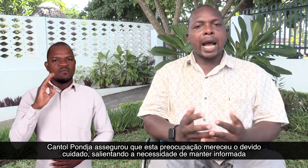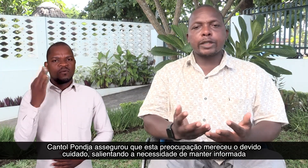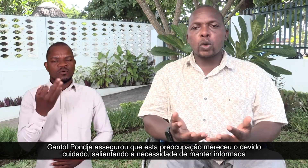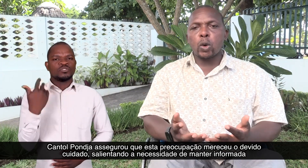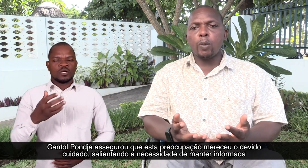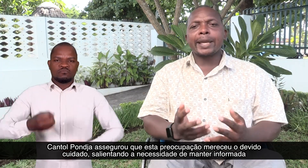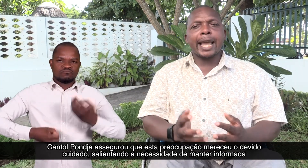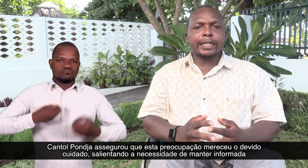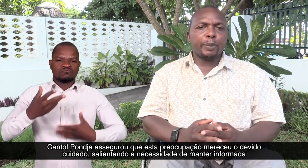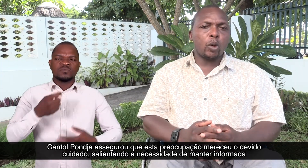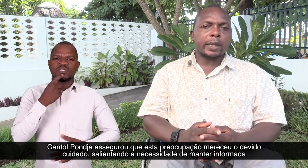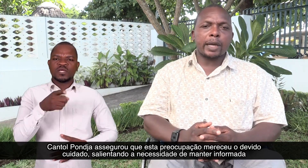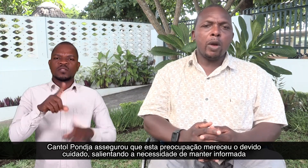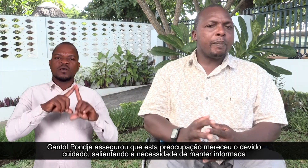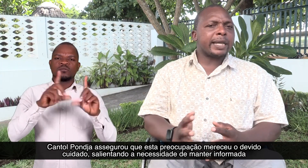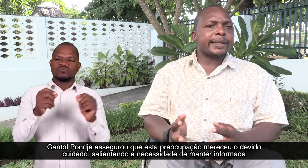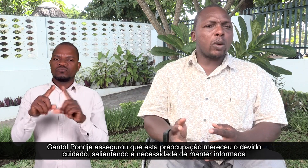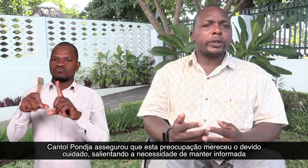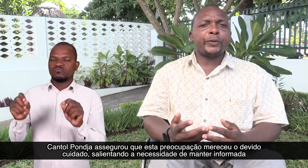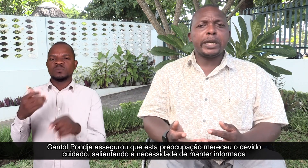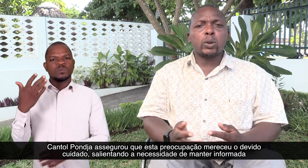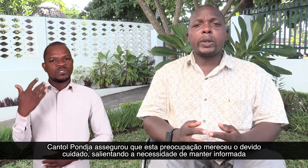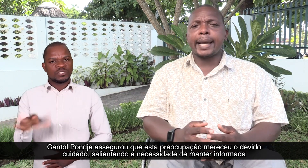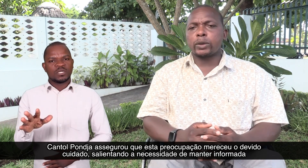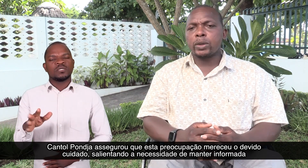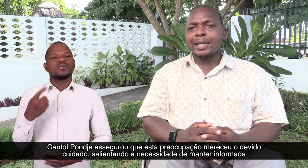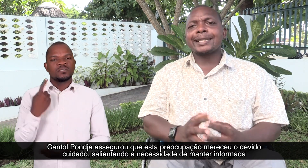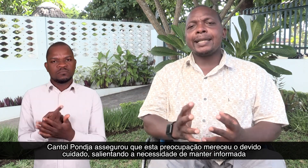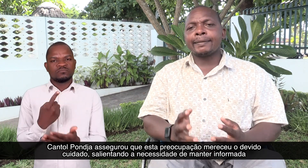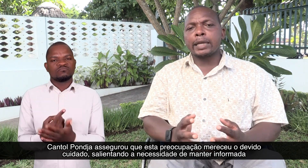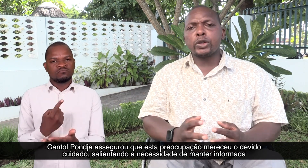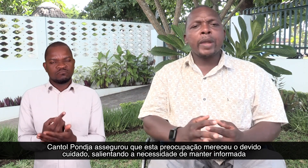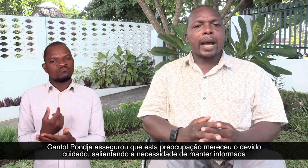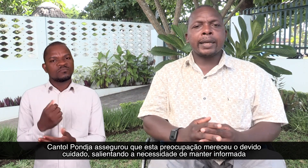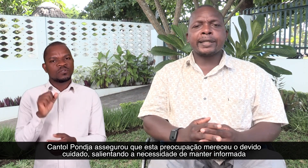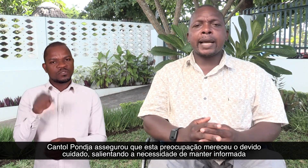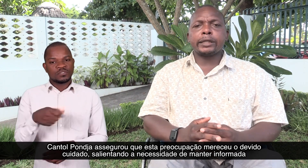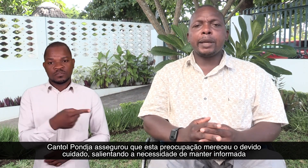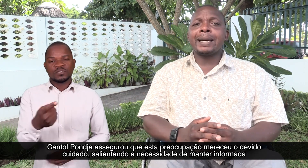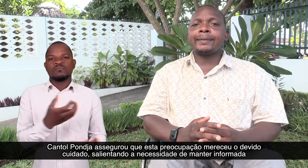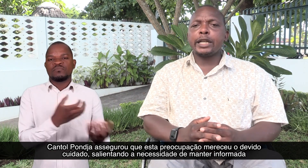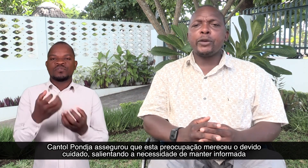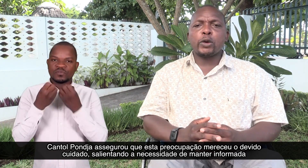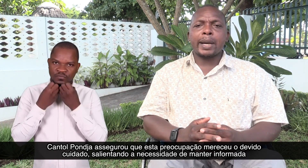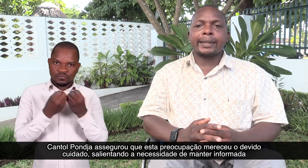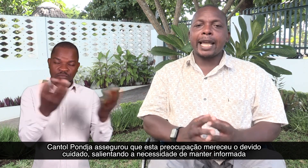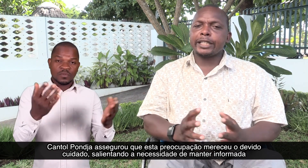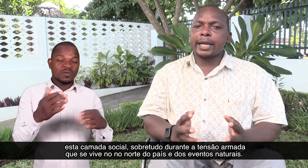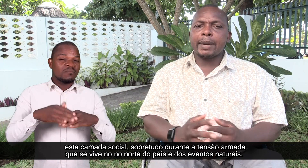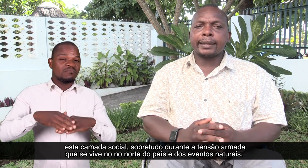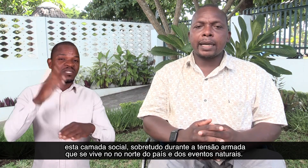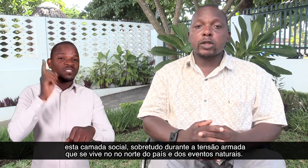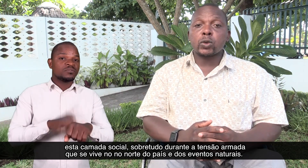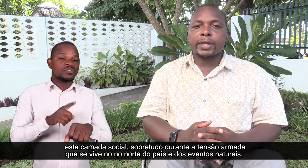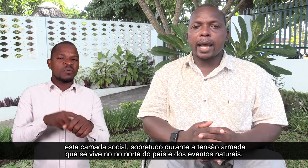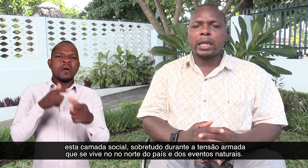Tolponge assegurou que esta preocupação mereceu o devido cuidado, salientando a necessidade de manter informada